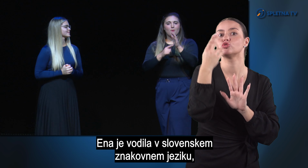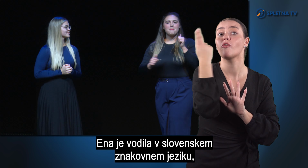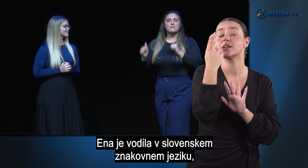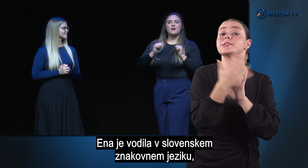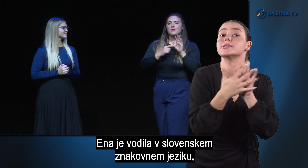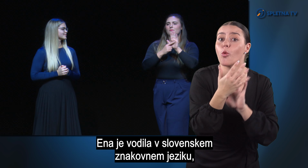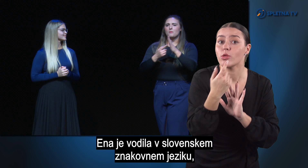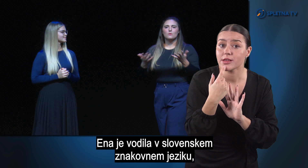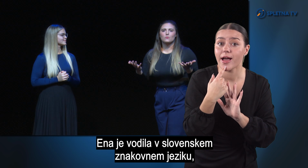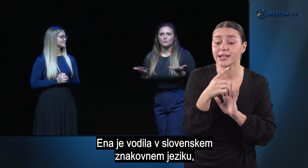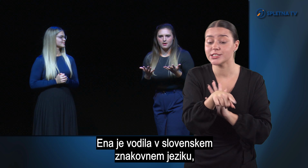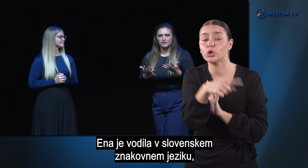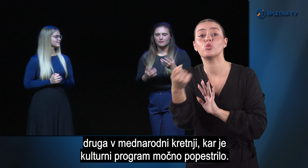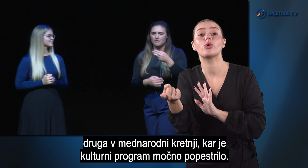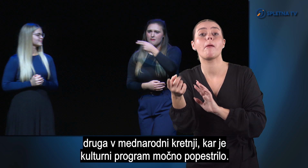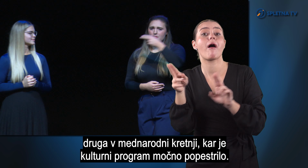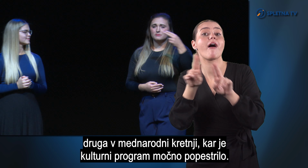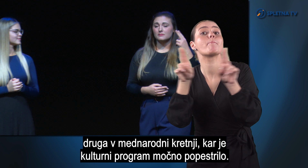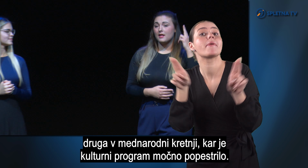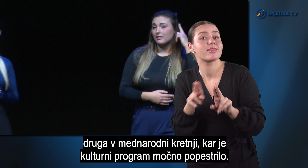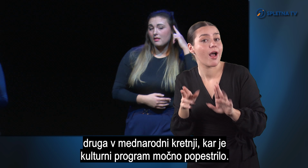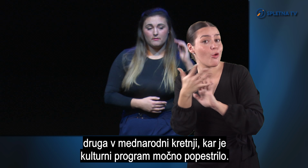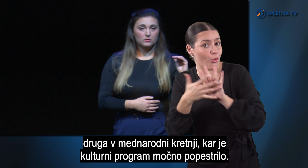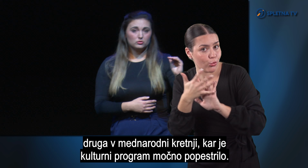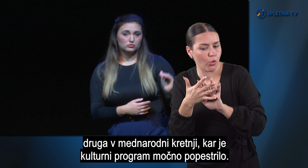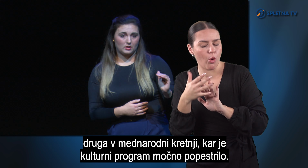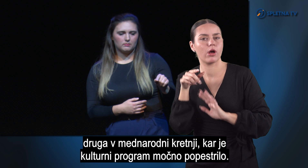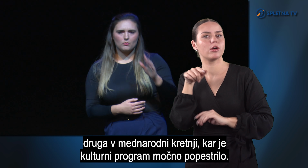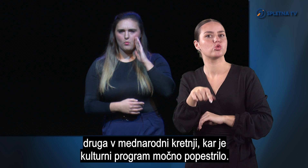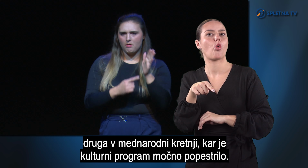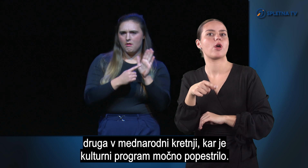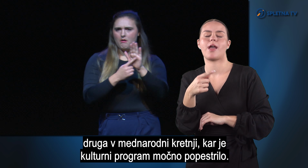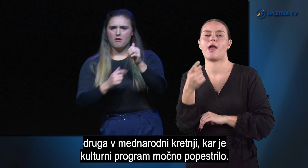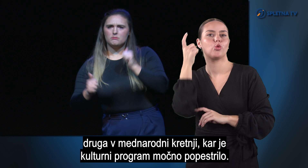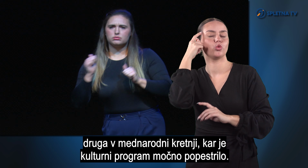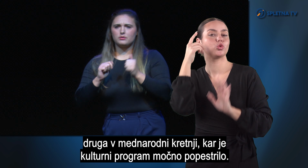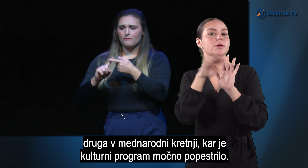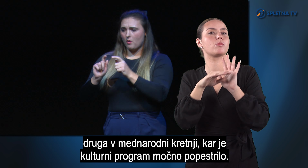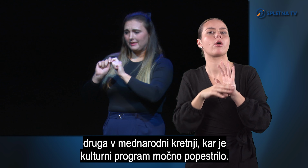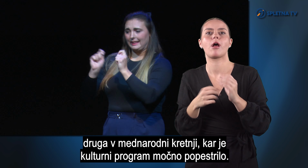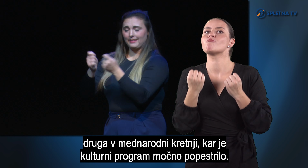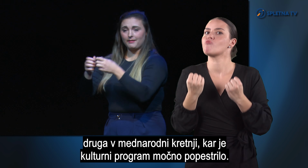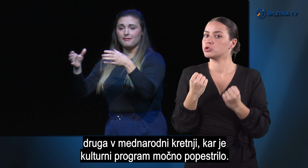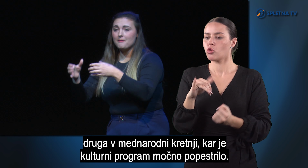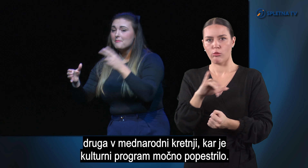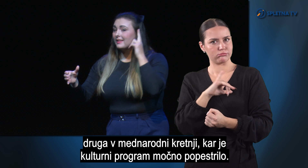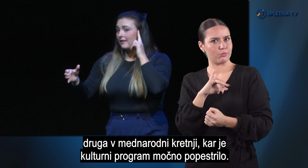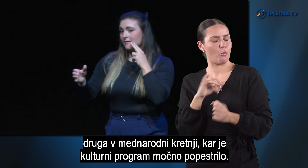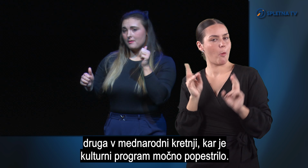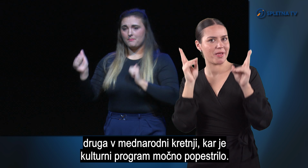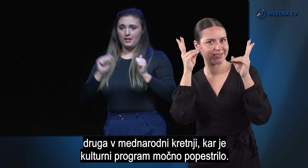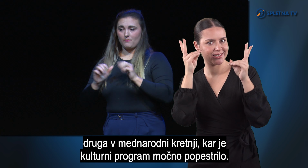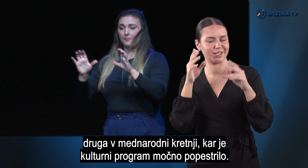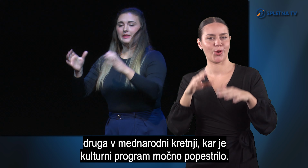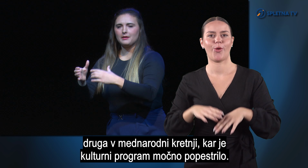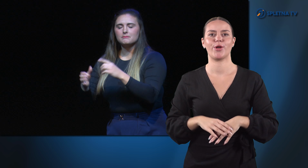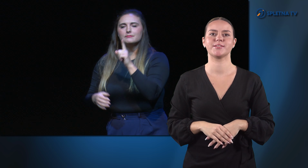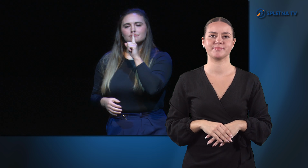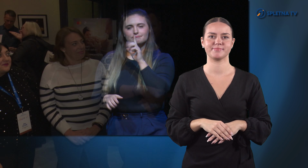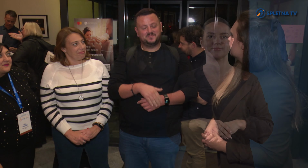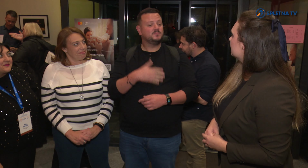v slovenskem znakovnem jeziku, druga v mednarodni kretnji, kar je kulturni program močno